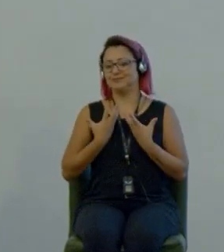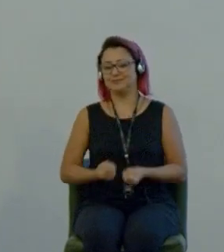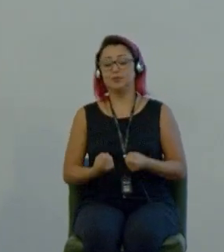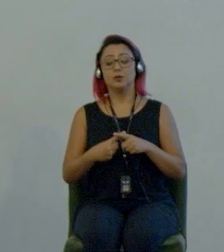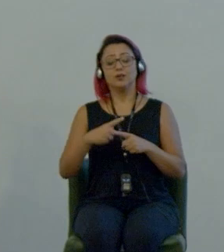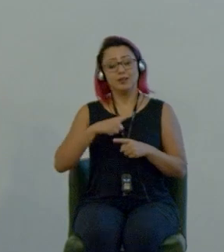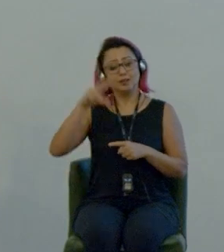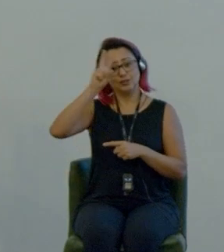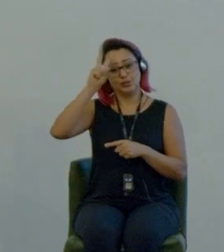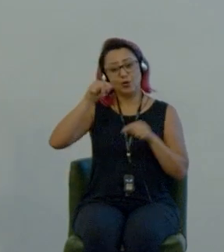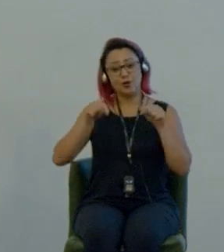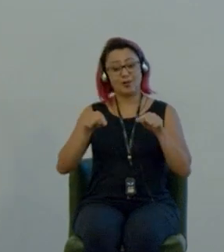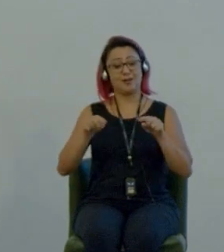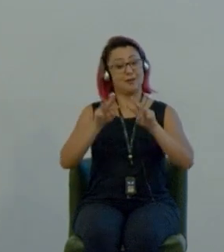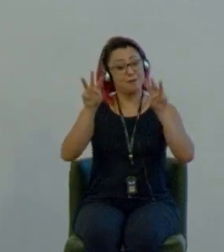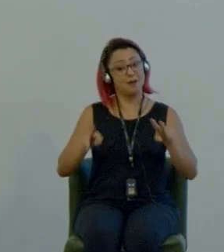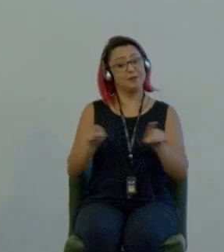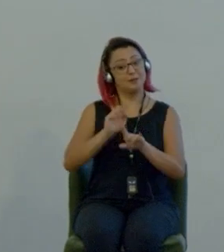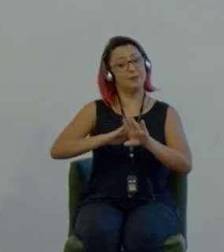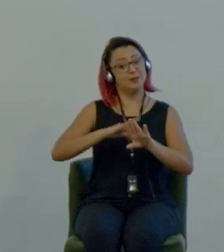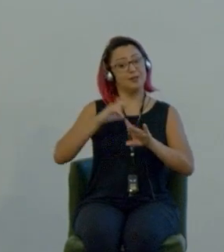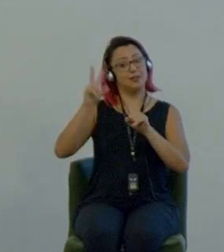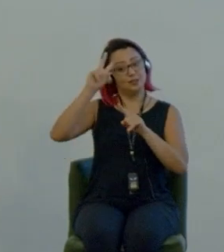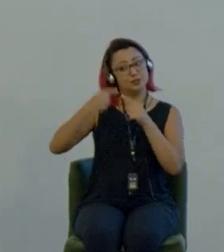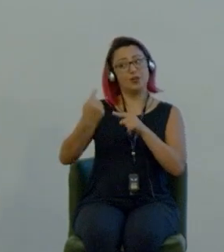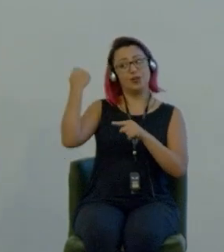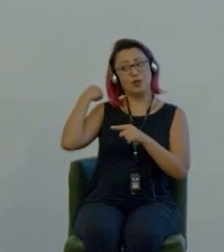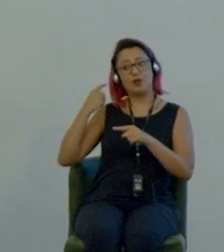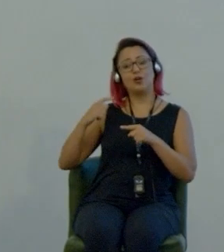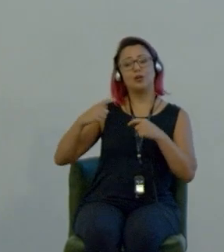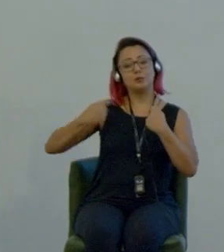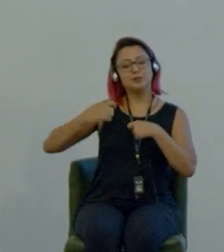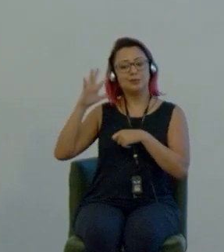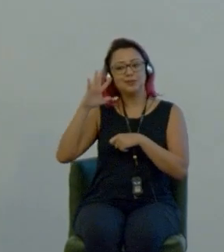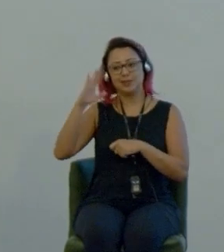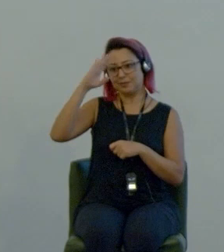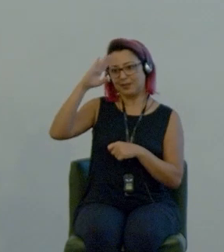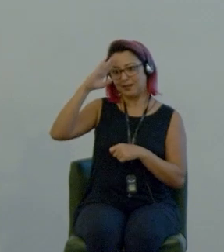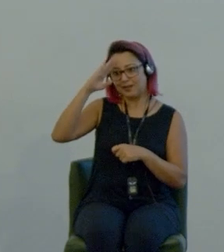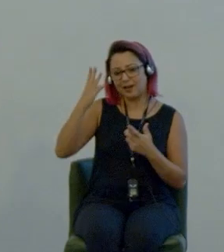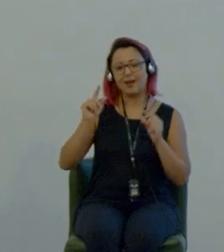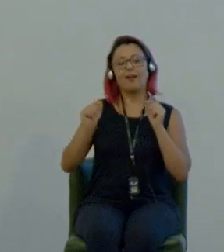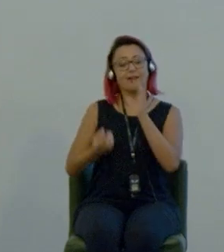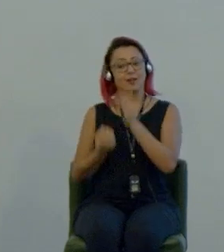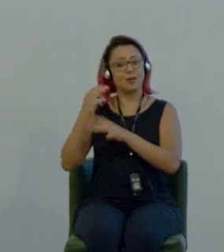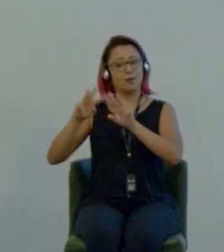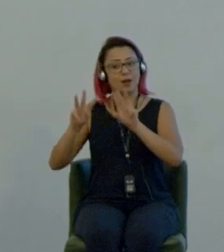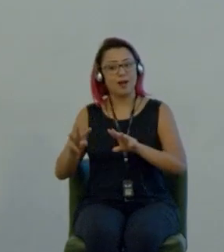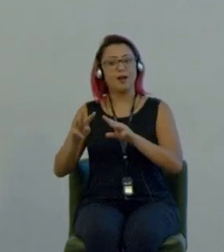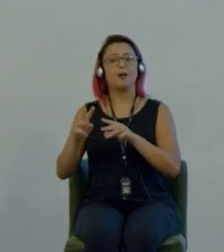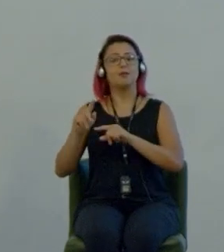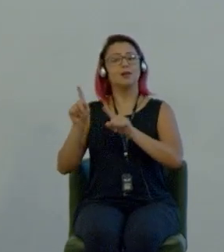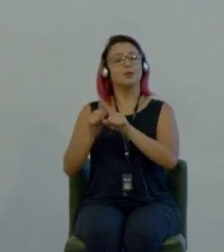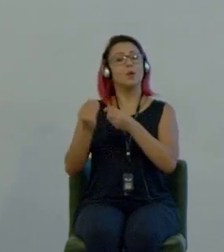histoire discutable, compliquée, militaire de la cartographie, d'une part, et frustration parce que ces cartes,